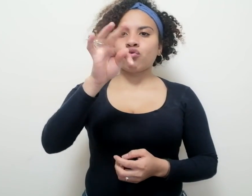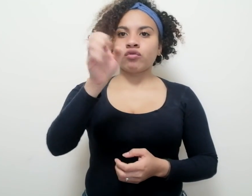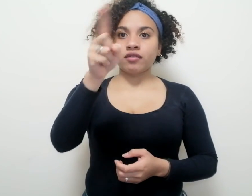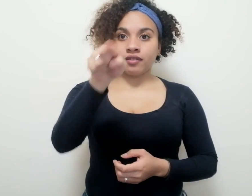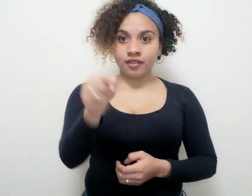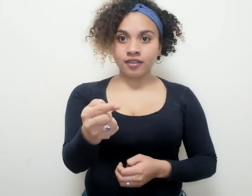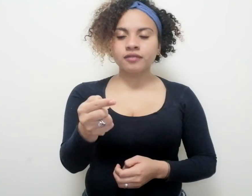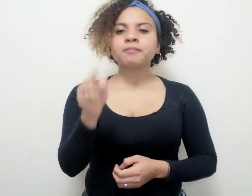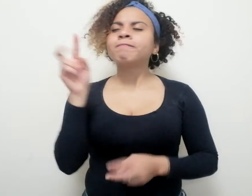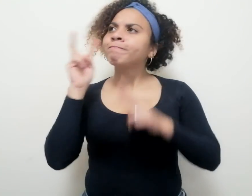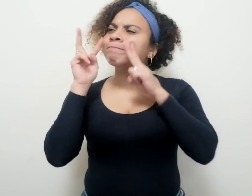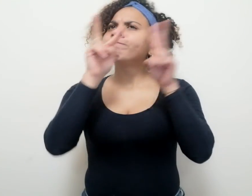admiró las